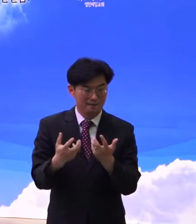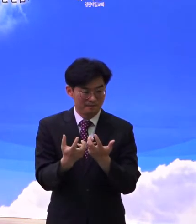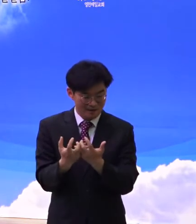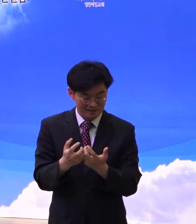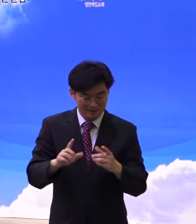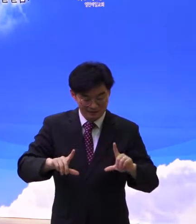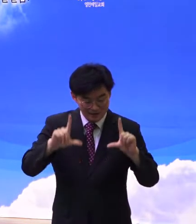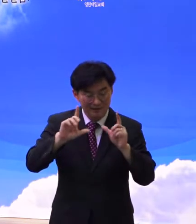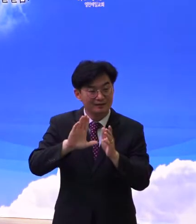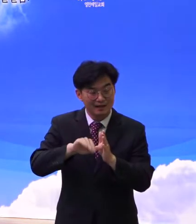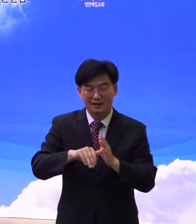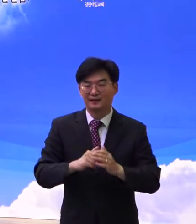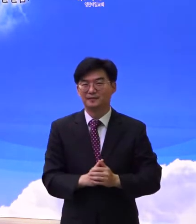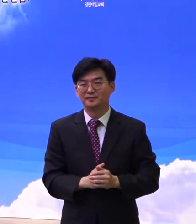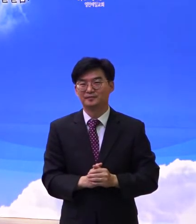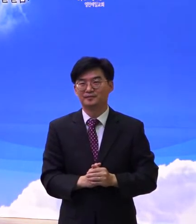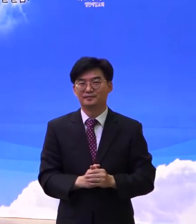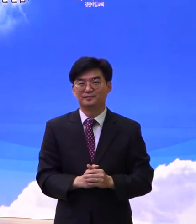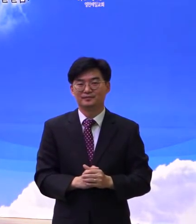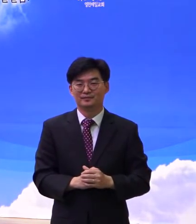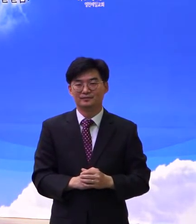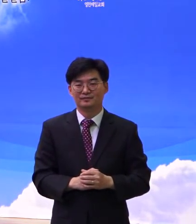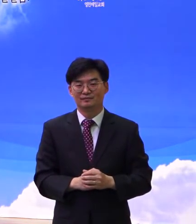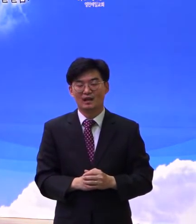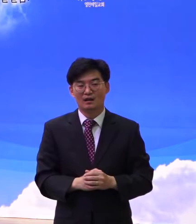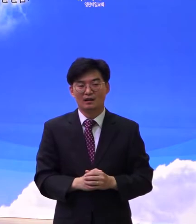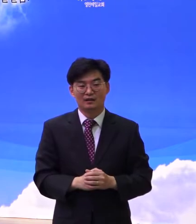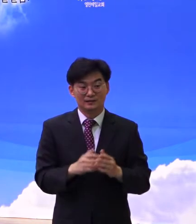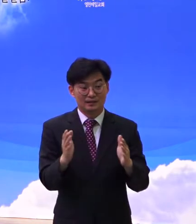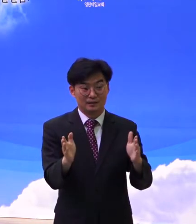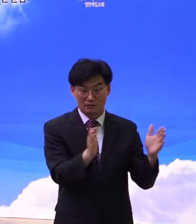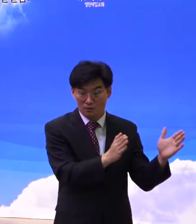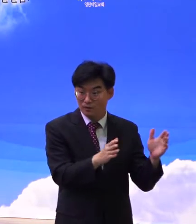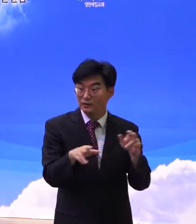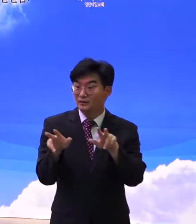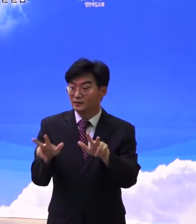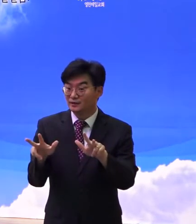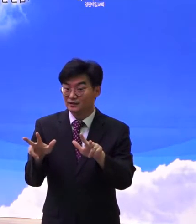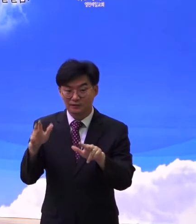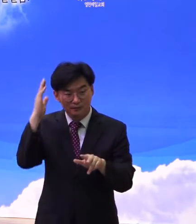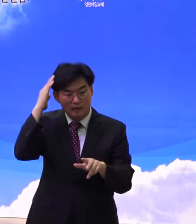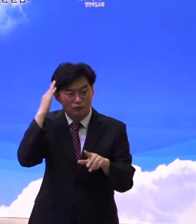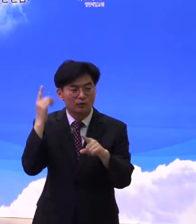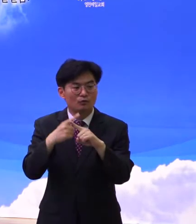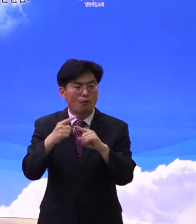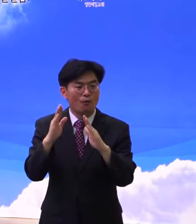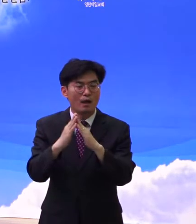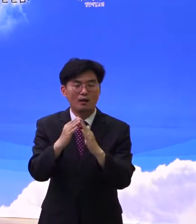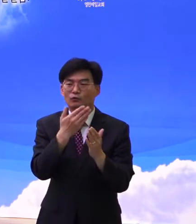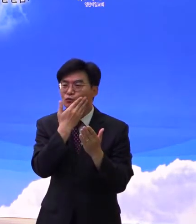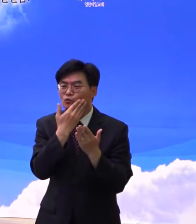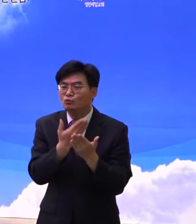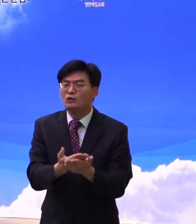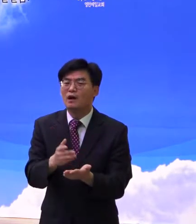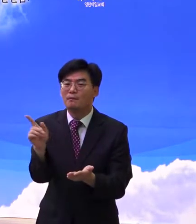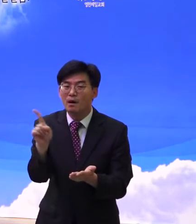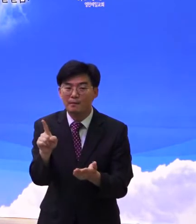기독교에서 중요한 3대 절기를 들라고 한다면 먼저 성탄절, 그리고 부활절, 그리고